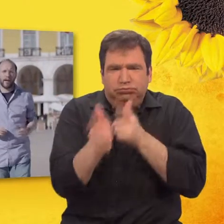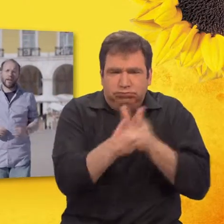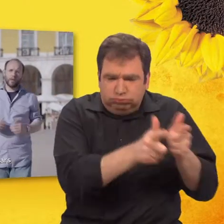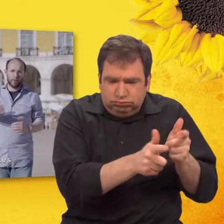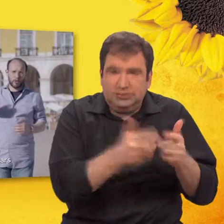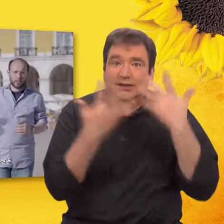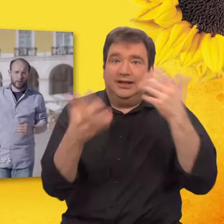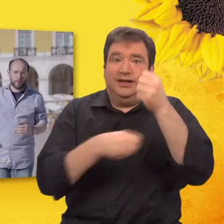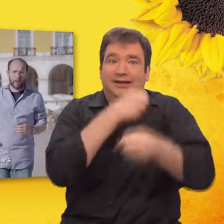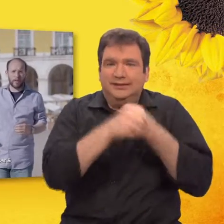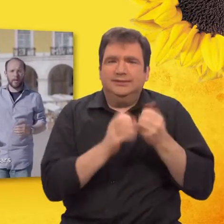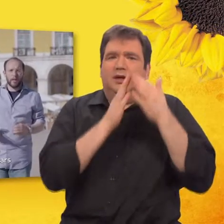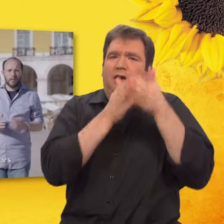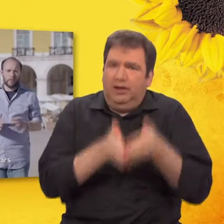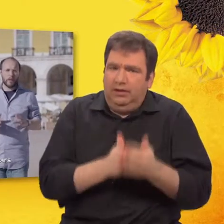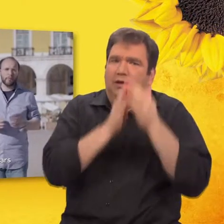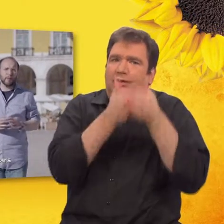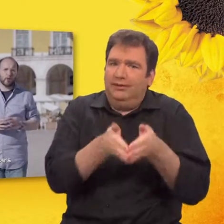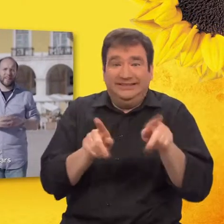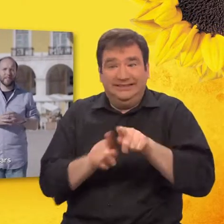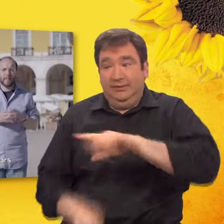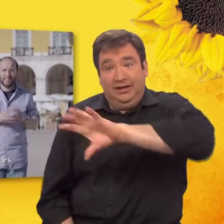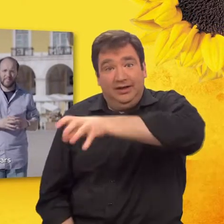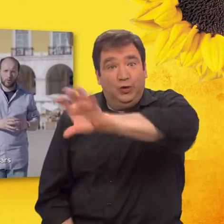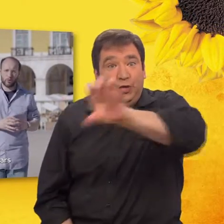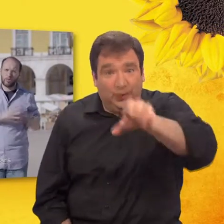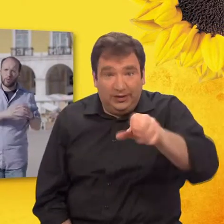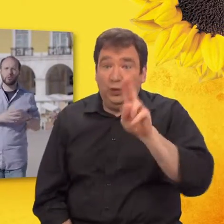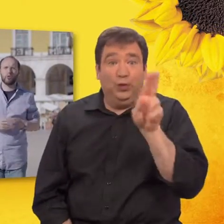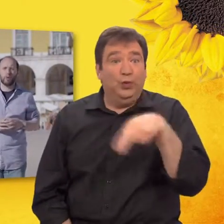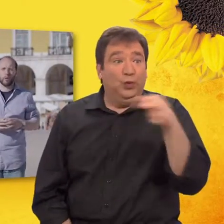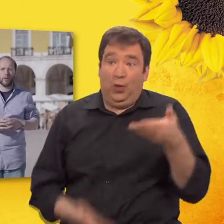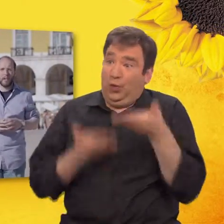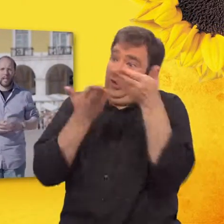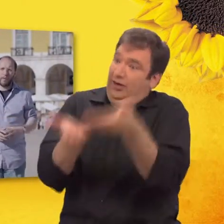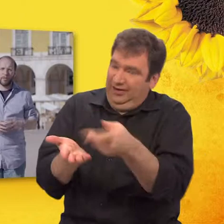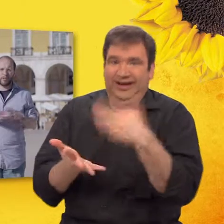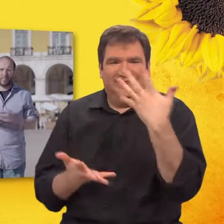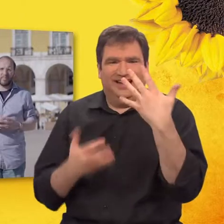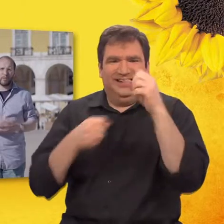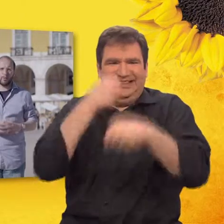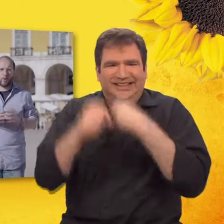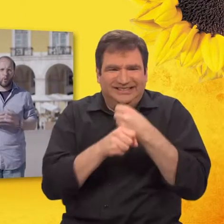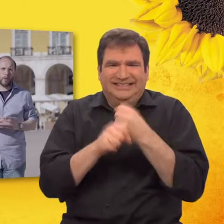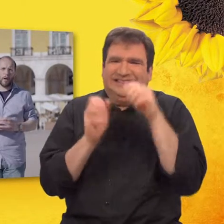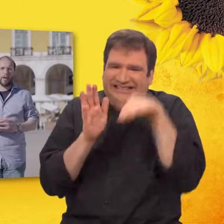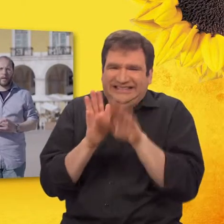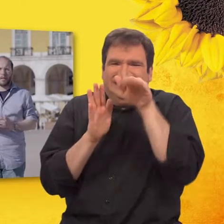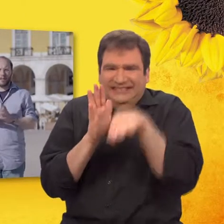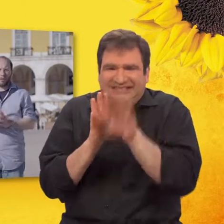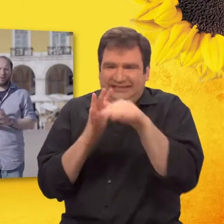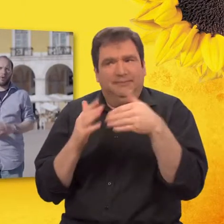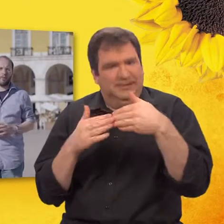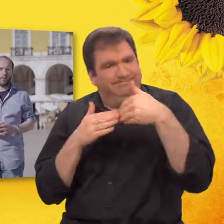de guerra e depois 10 anos de viagem, também estes países estão em crise há 10 anos, desde a introdução do euro. E precisam de 10 anos para recuperar